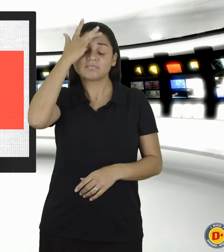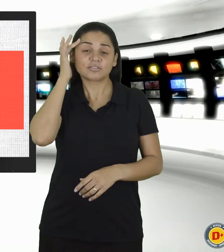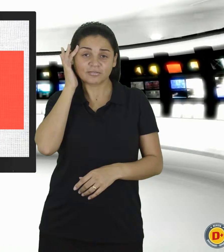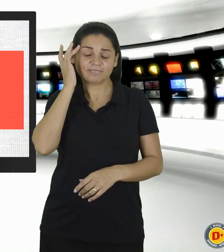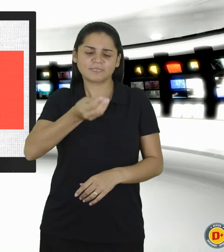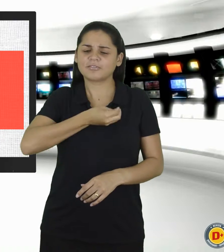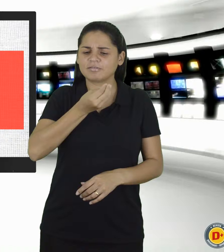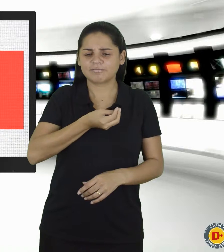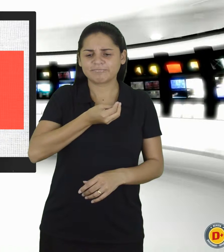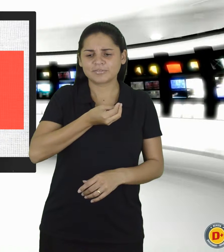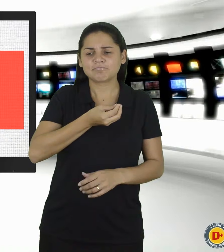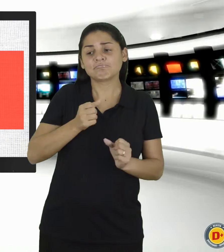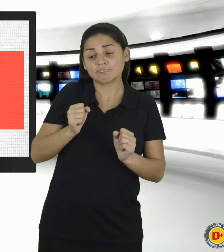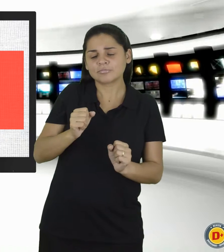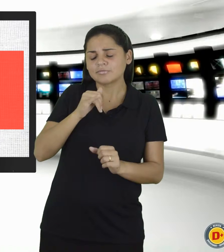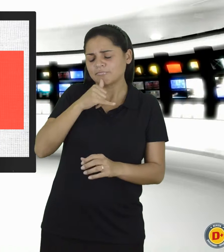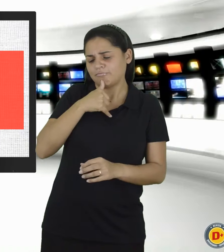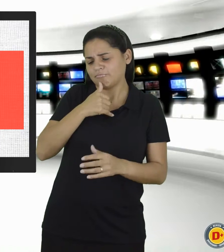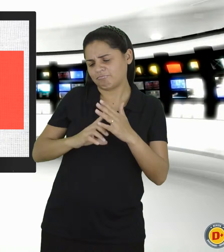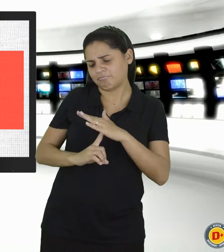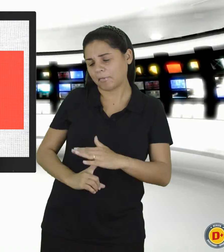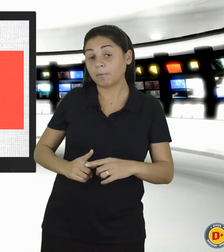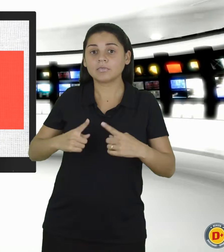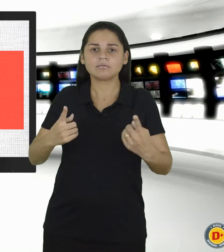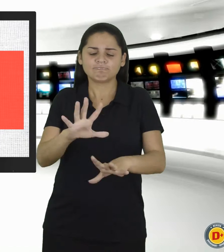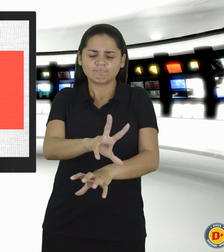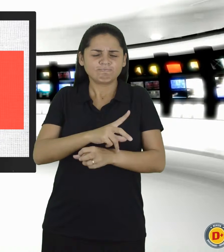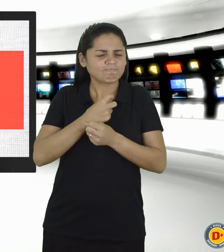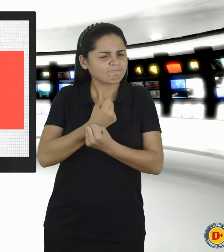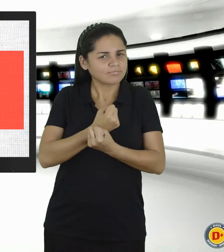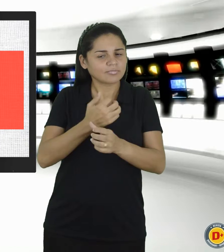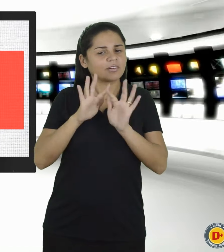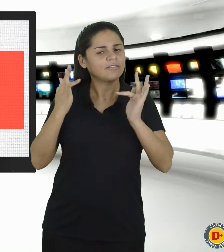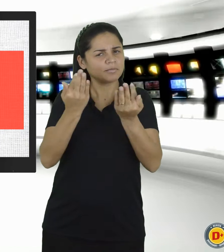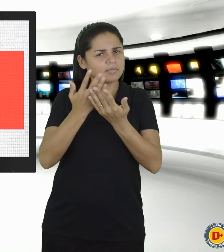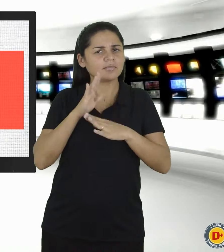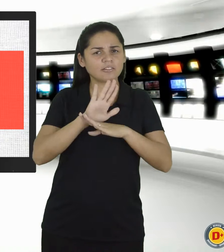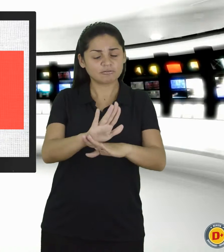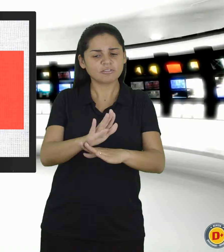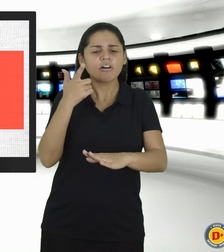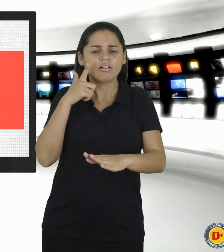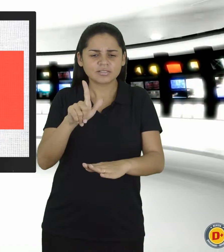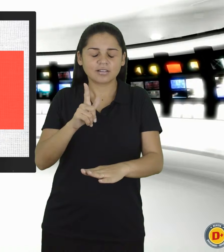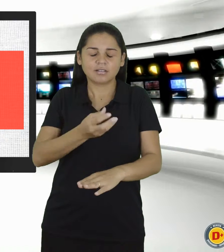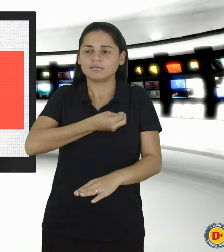No número 5, foi a vez de conhecer a trajetória de Daniel Ferreira, um rapaz de 25 anos que, vítima